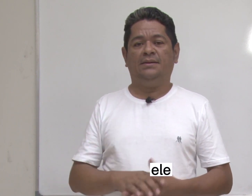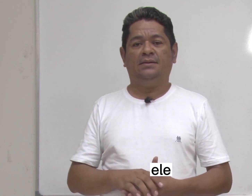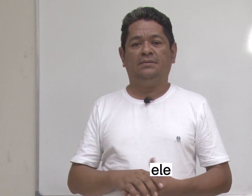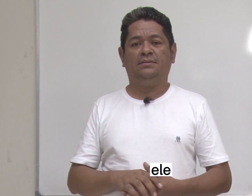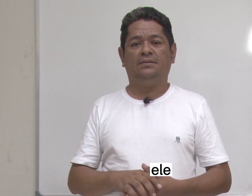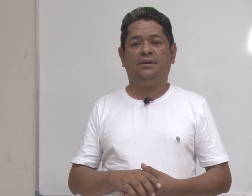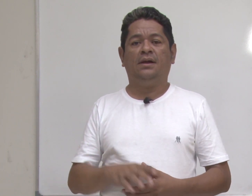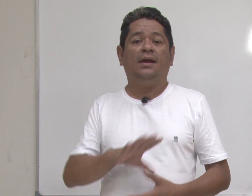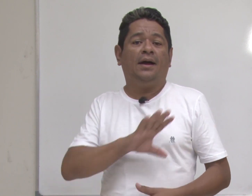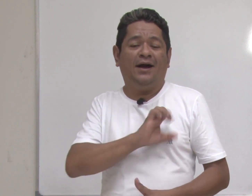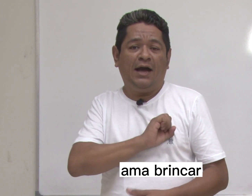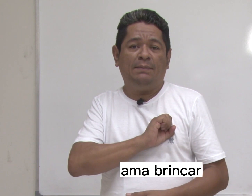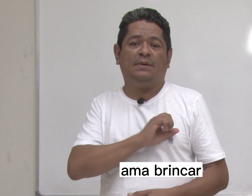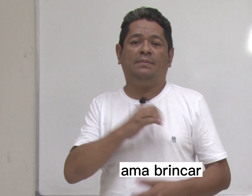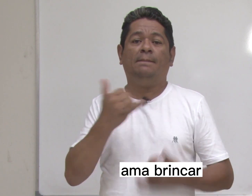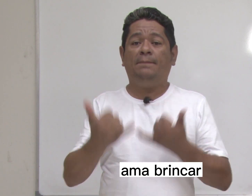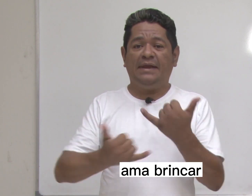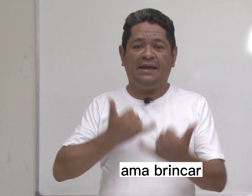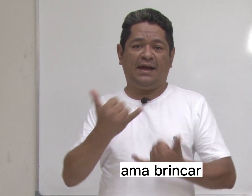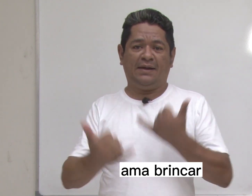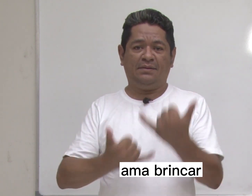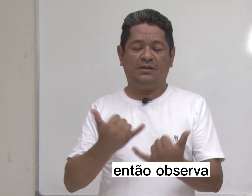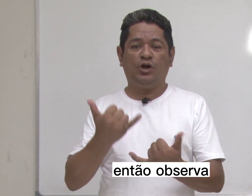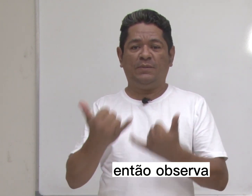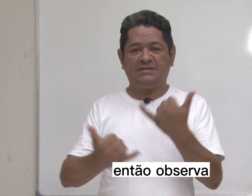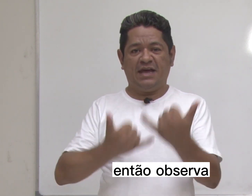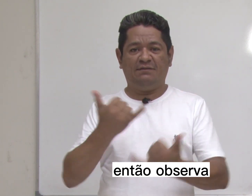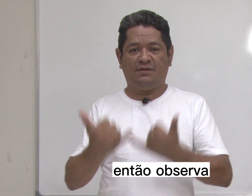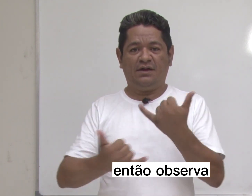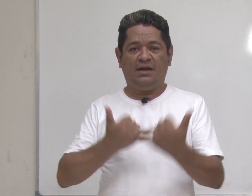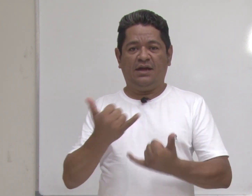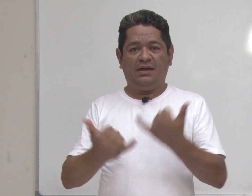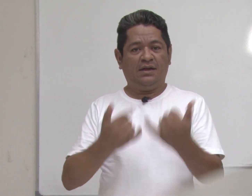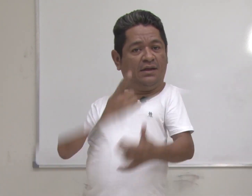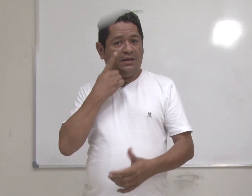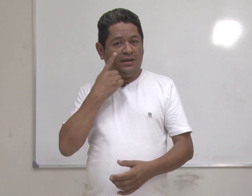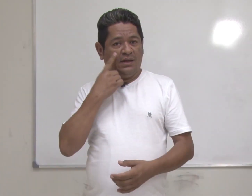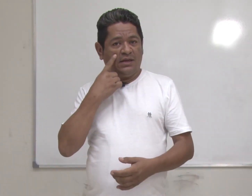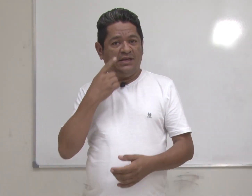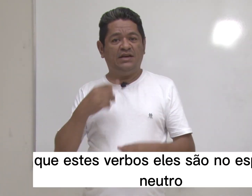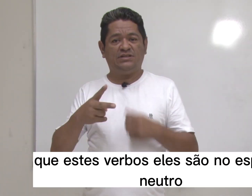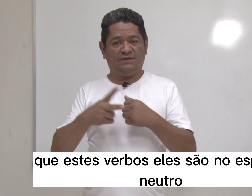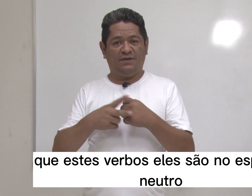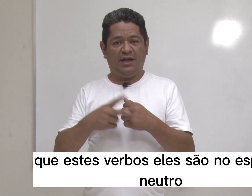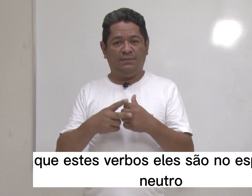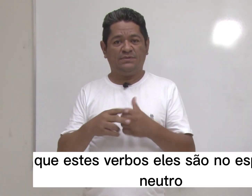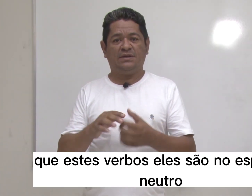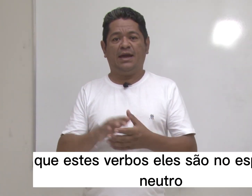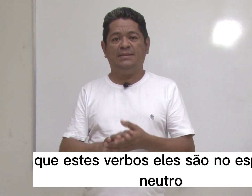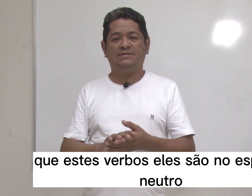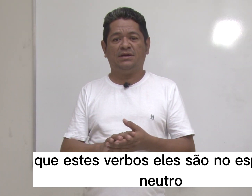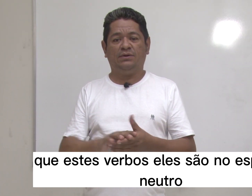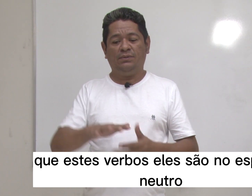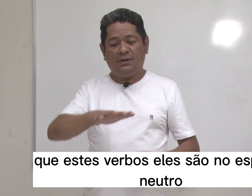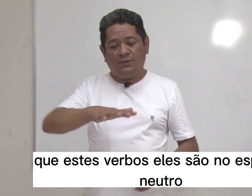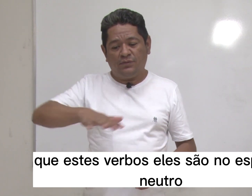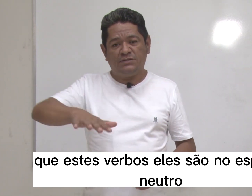Ele ama brincar. Então observa que estes verbos, eles são no